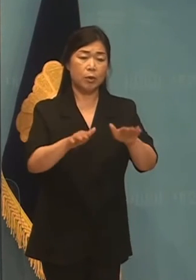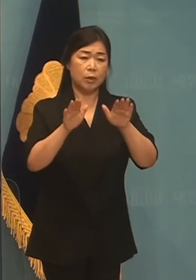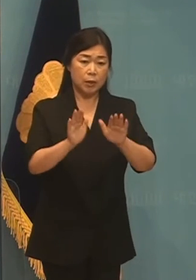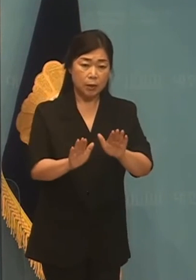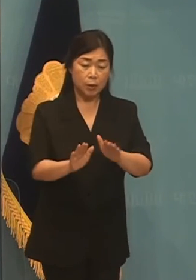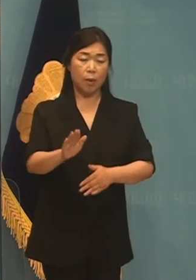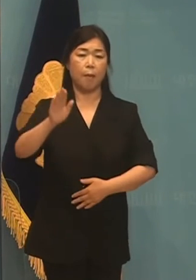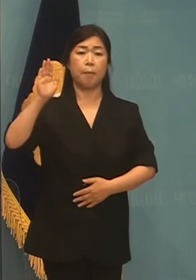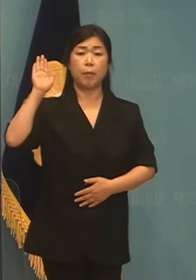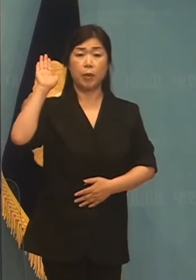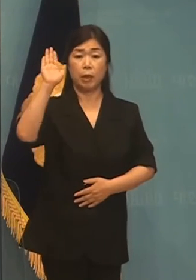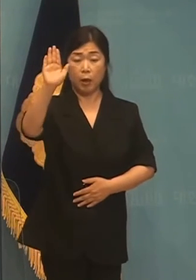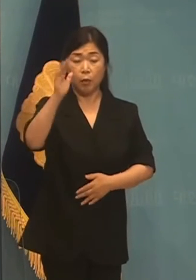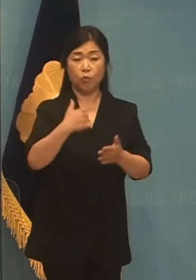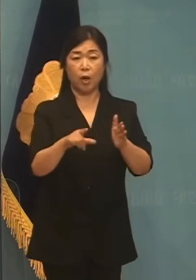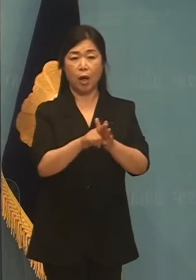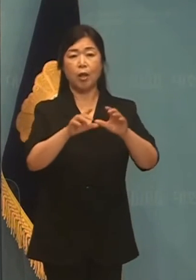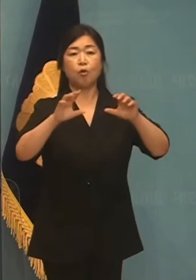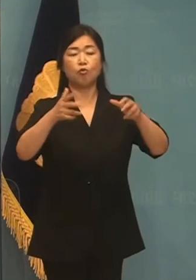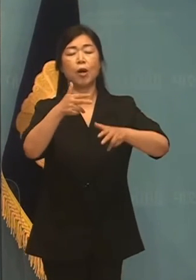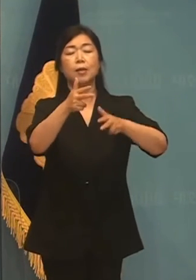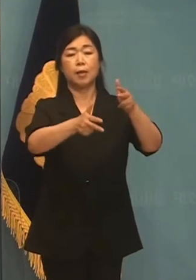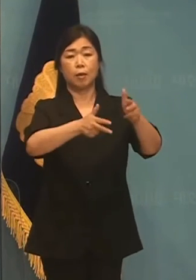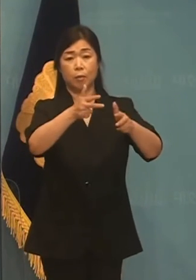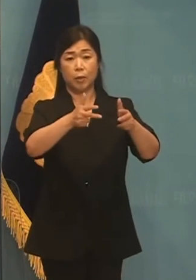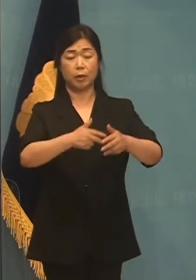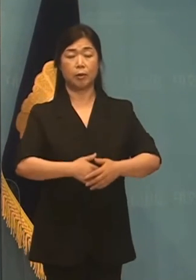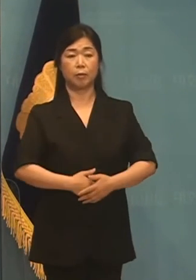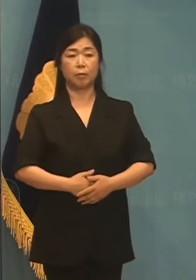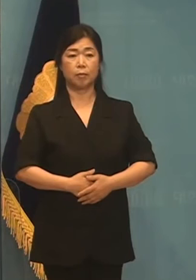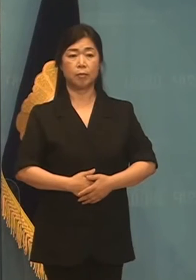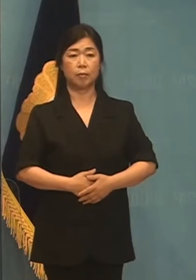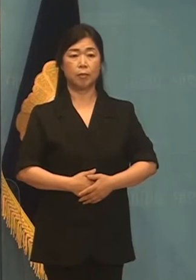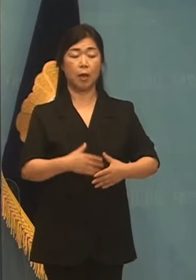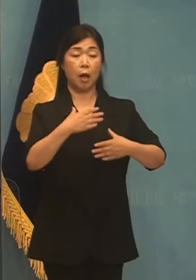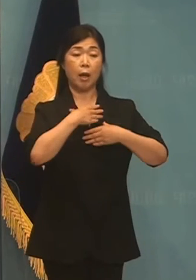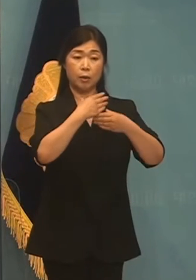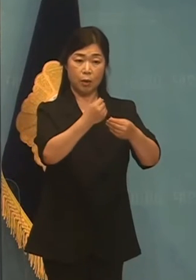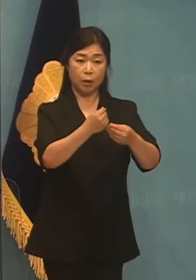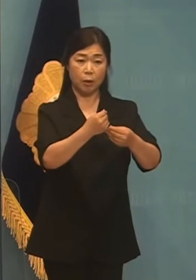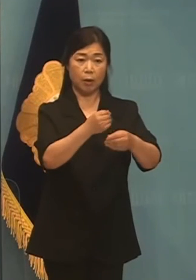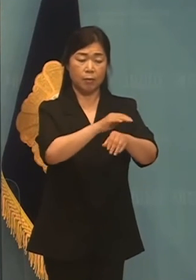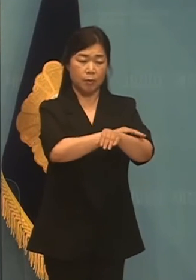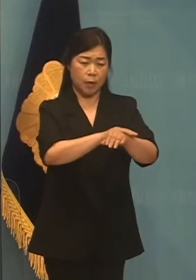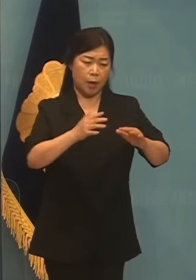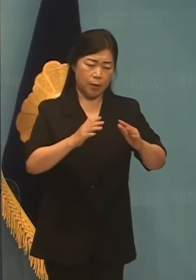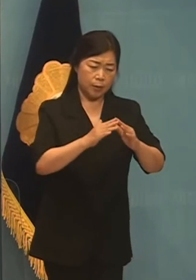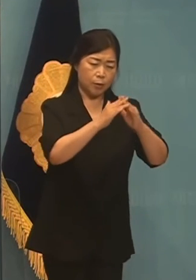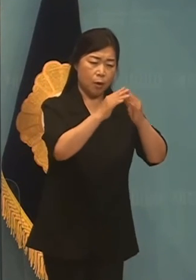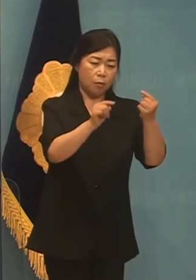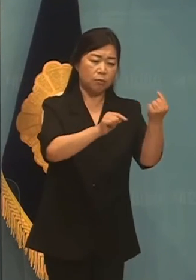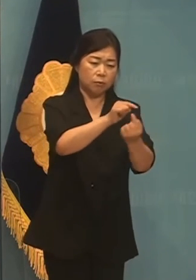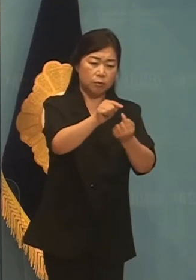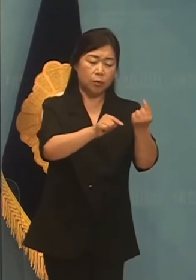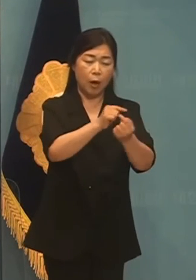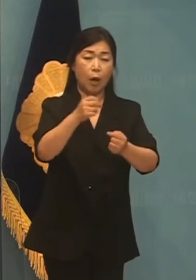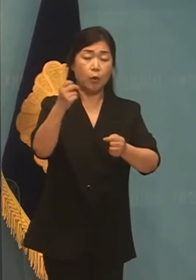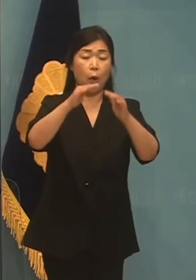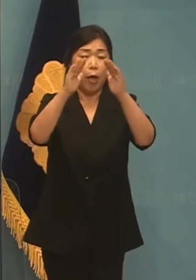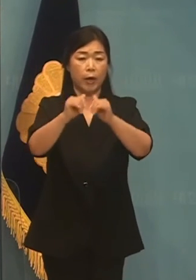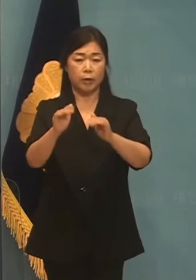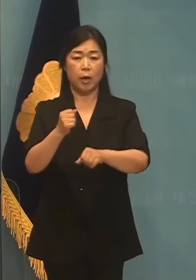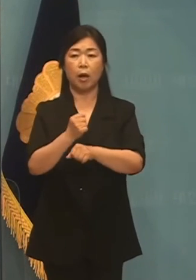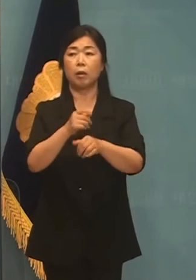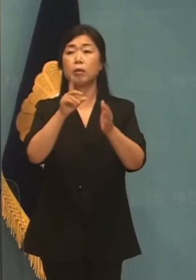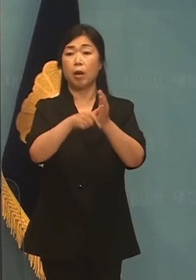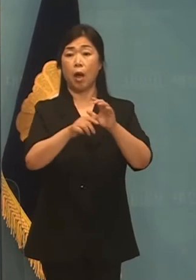현재와 미래를 위한 국가 산업입니다. 안전하게 짓고 운용하며 또